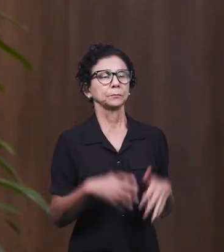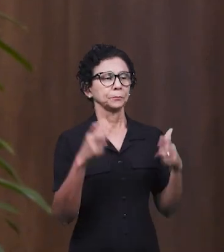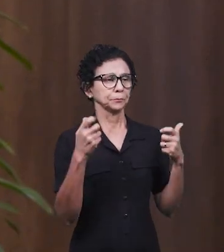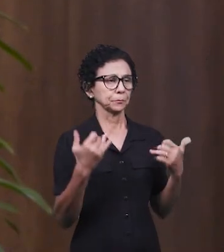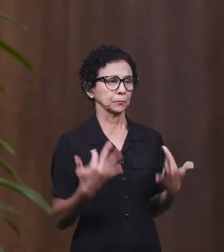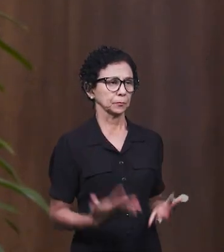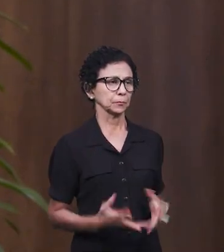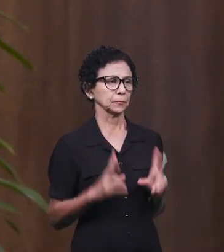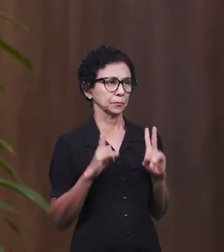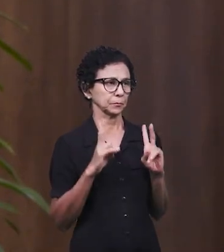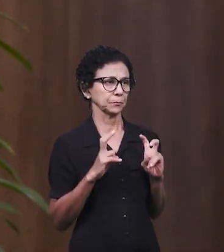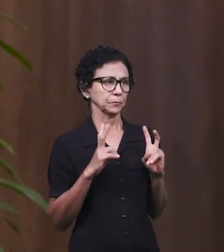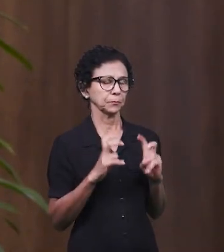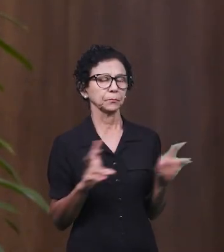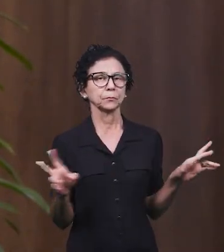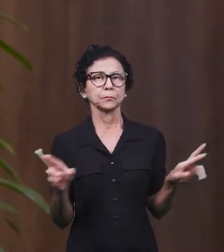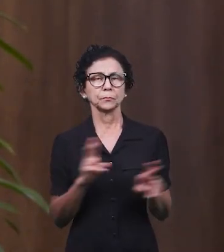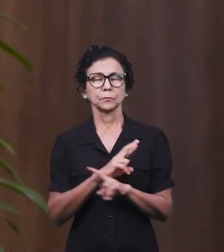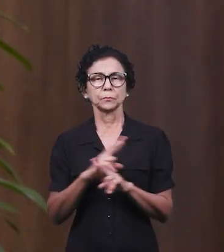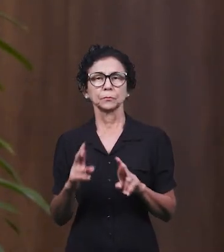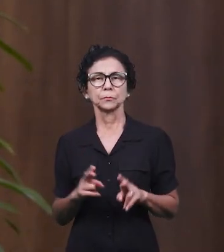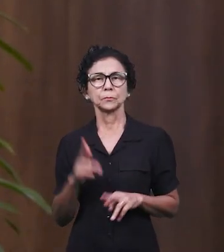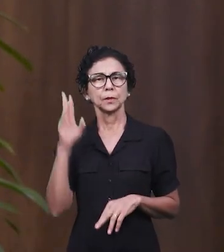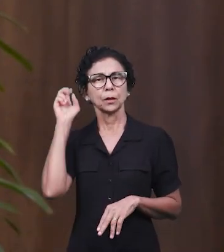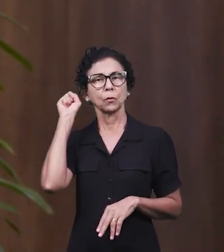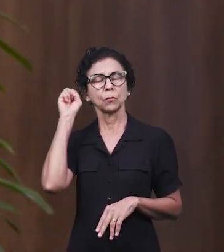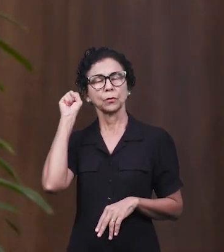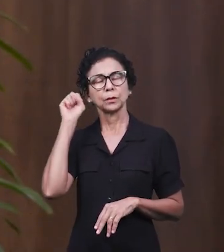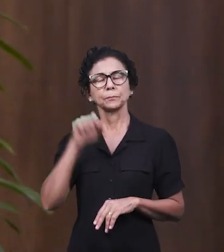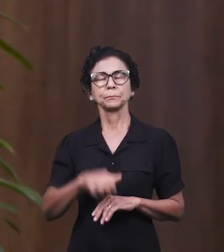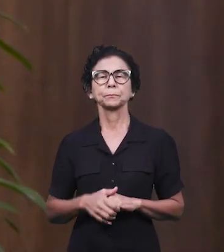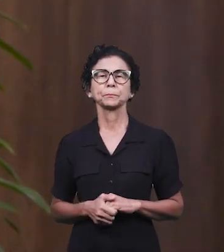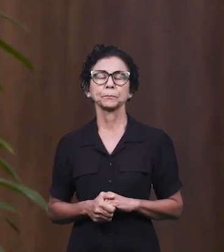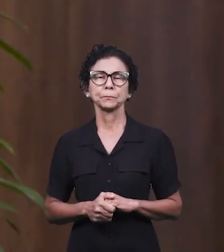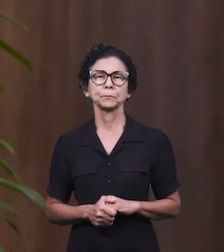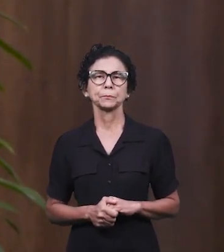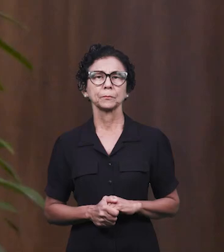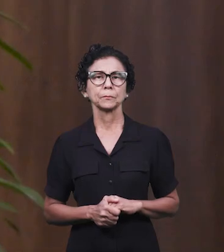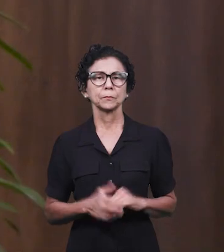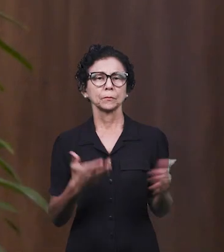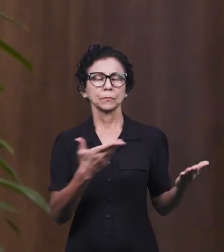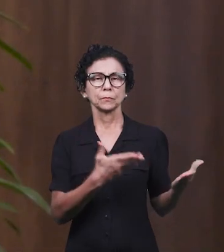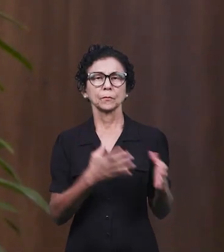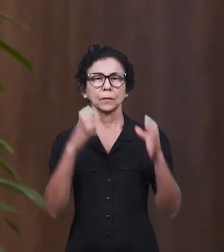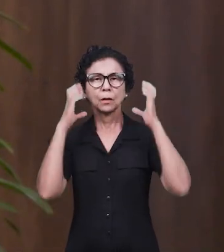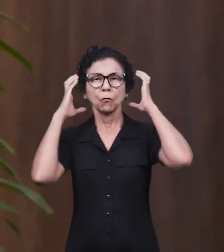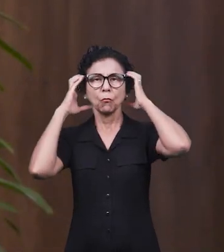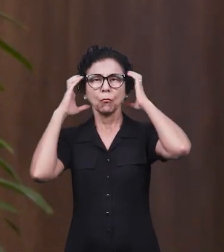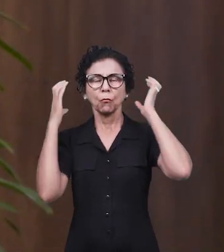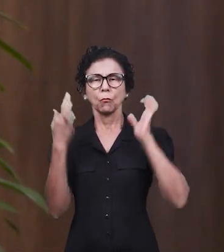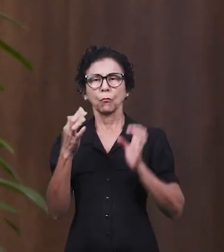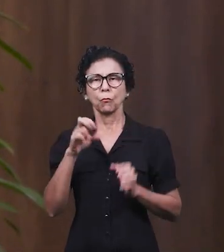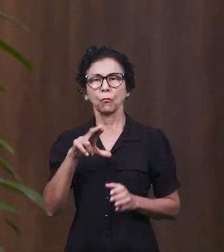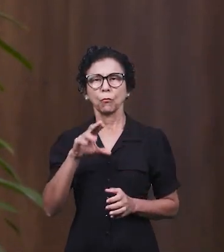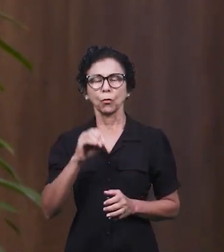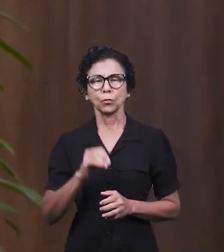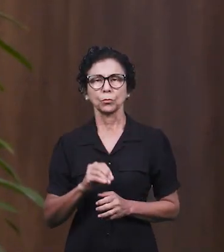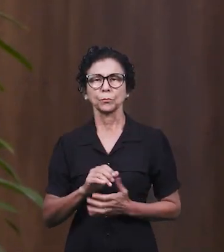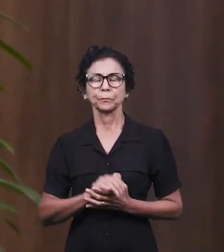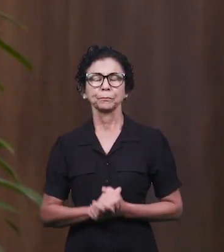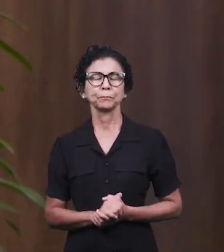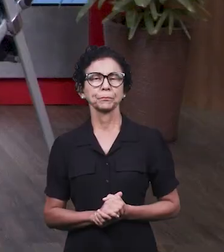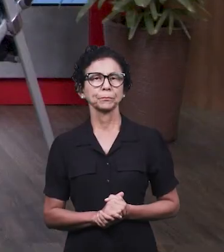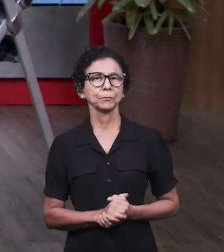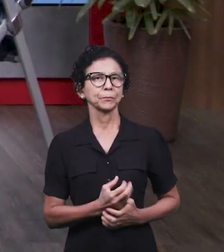esclarecer este assunto relacionado à audição, convidamos a fonoaudióloga Raquel Cipreste, que